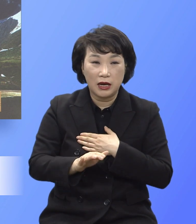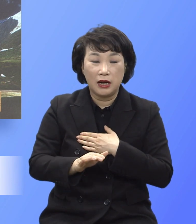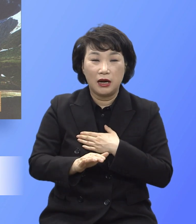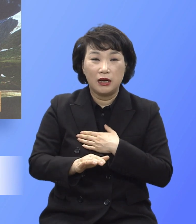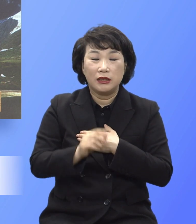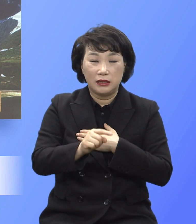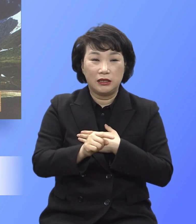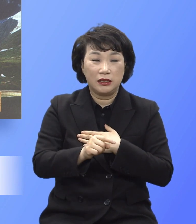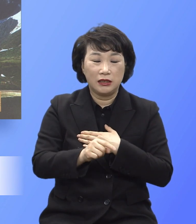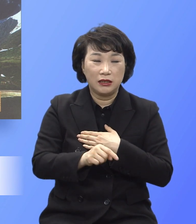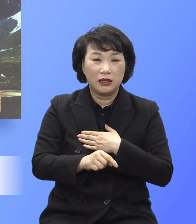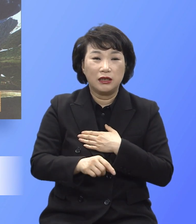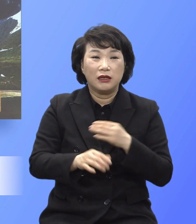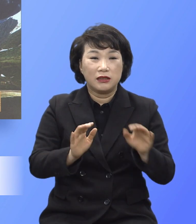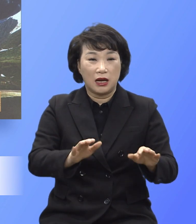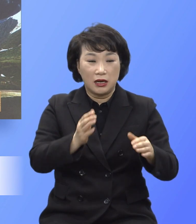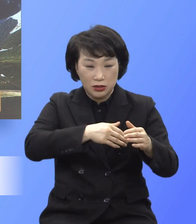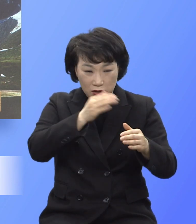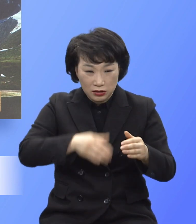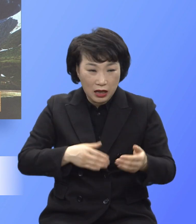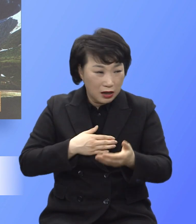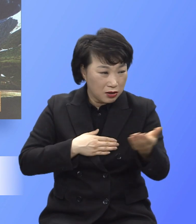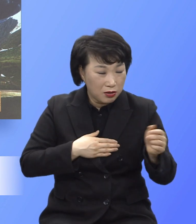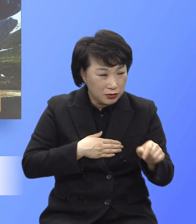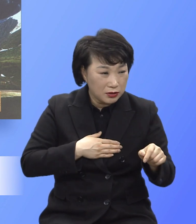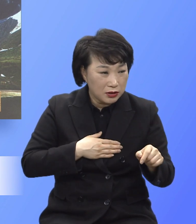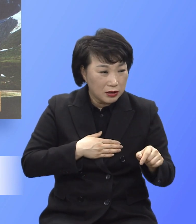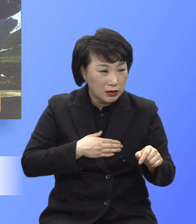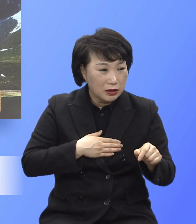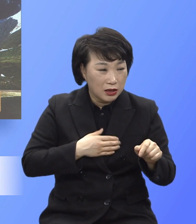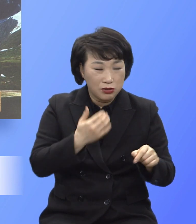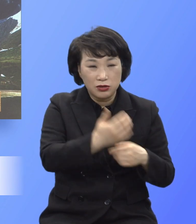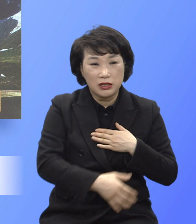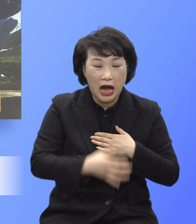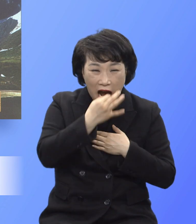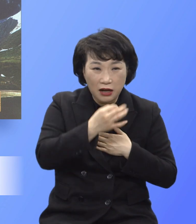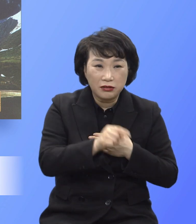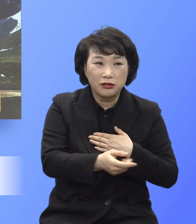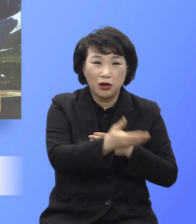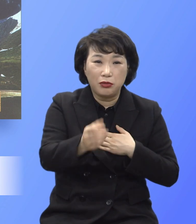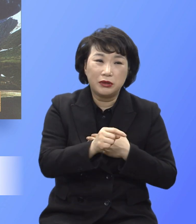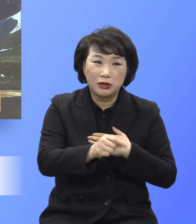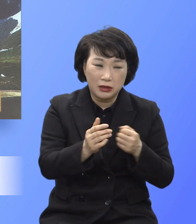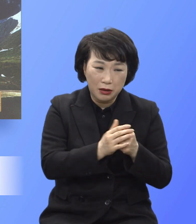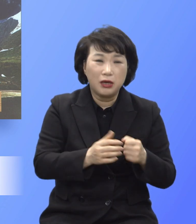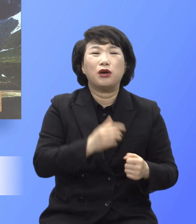여러분들이요 이 절대로 이 요구에 소욕에 속지 말기를 바라며